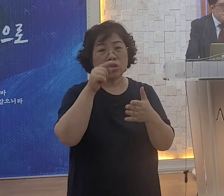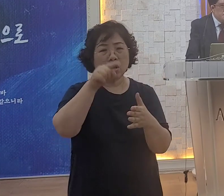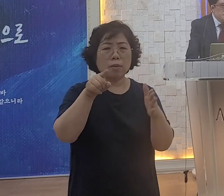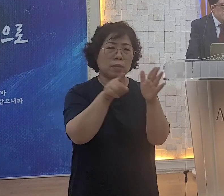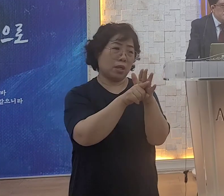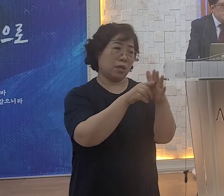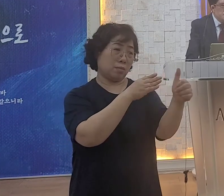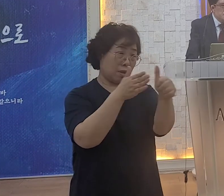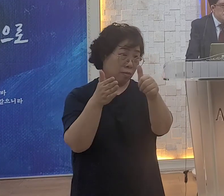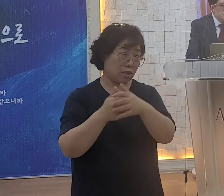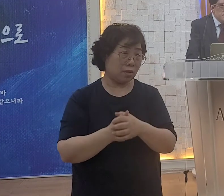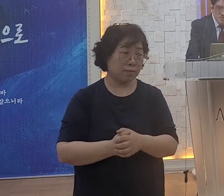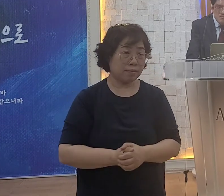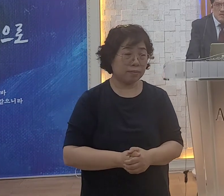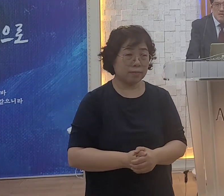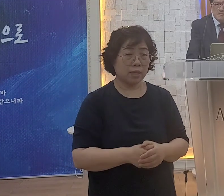바랍니다.